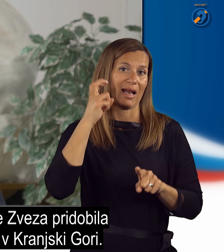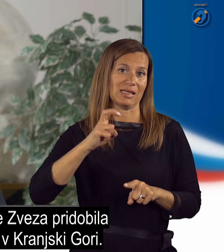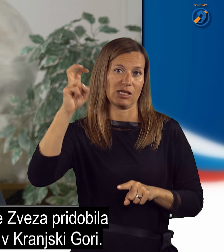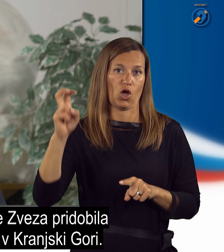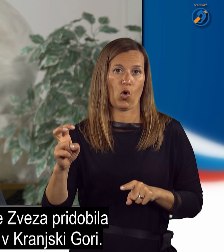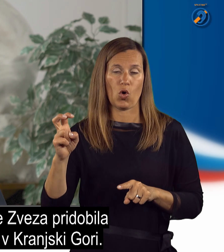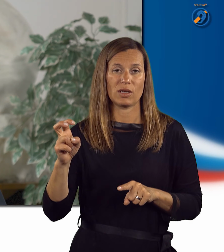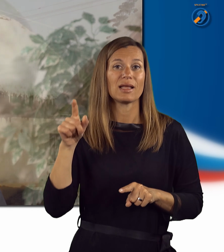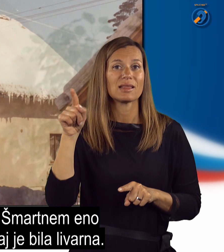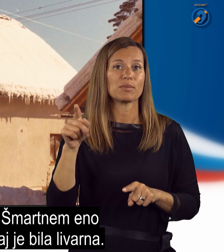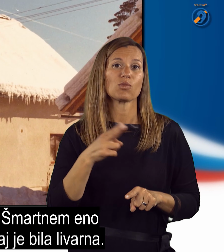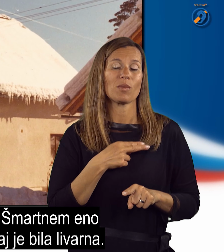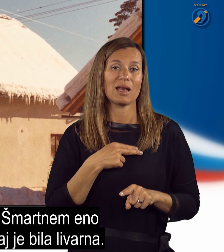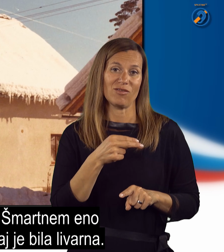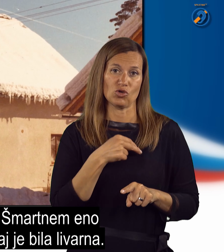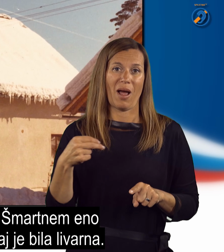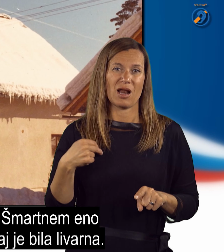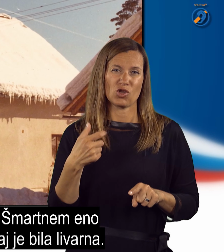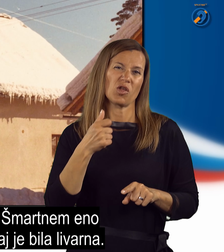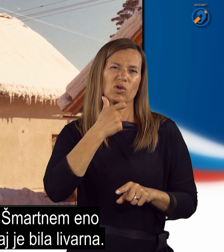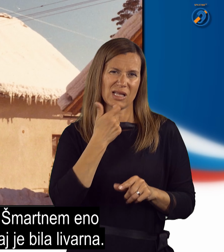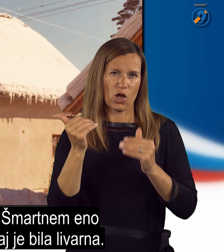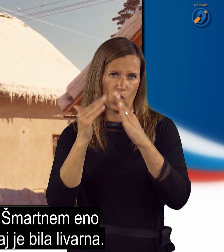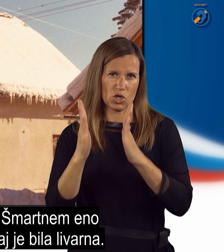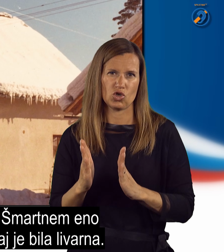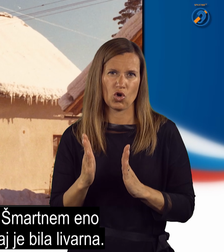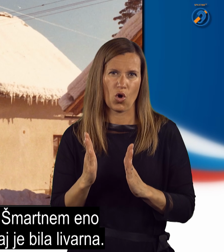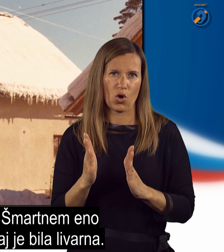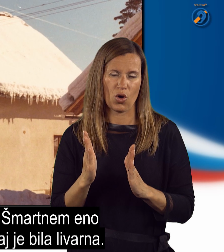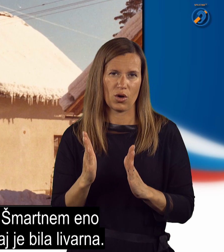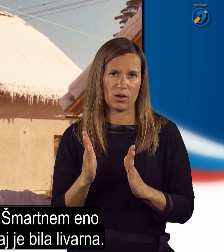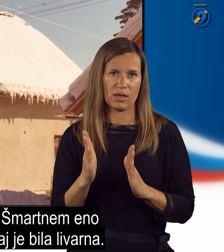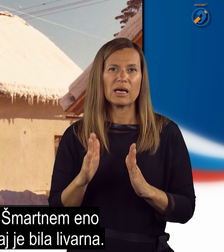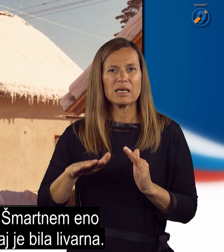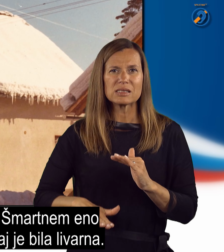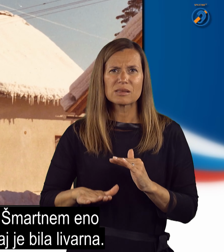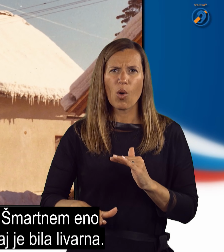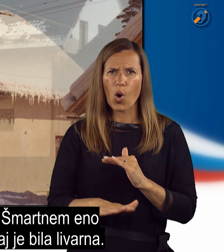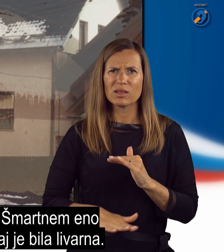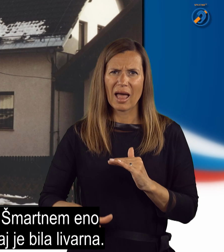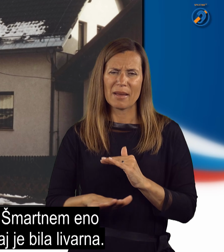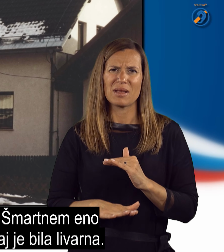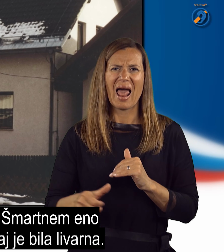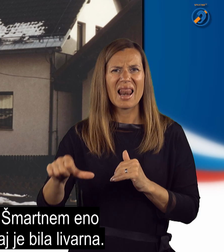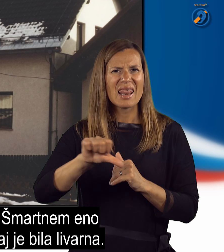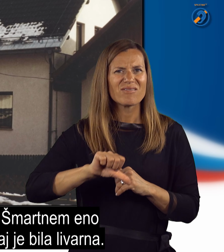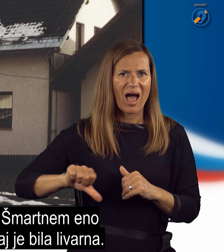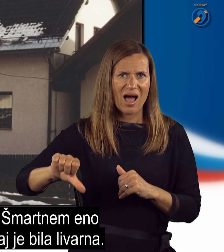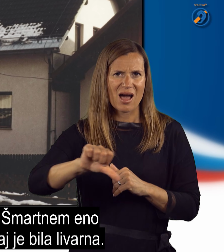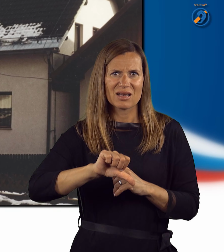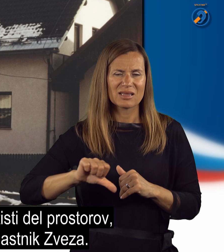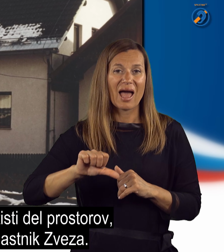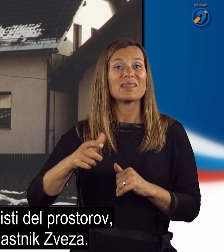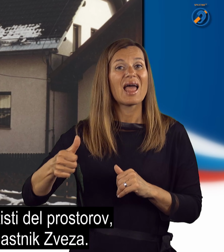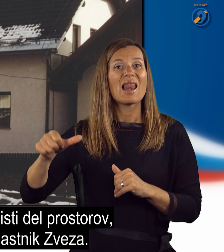Kranjski Gori, kjer smo imeli v Šmartnem eno staro hišo. Spodaj bila livarna